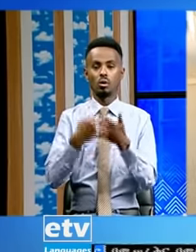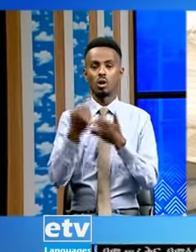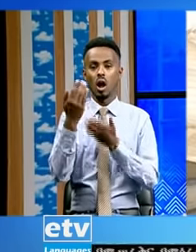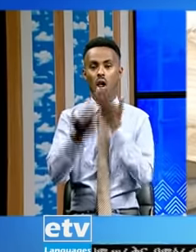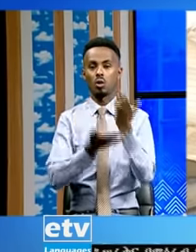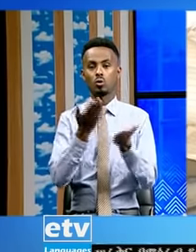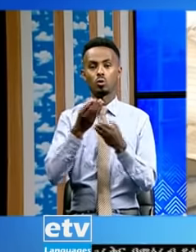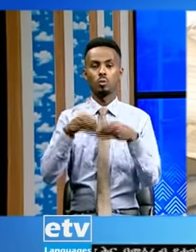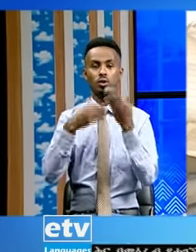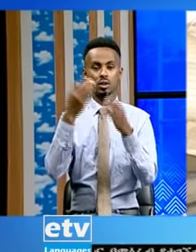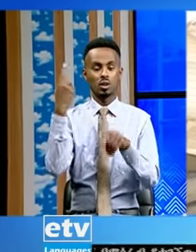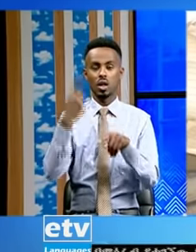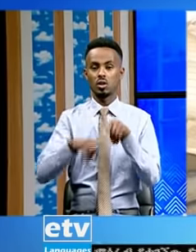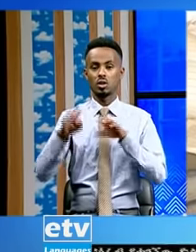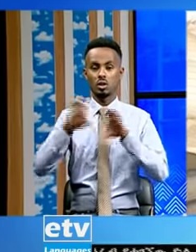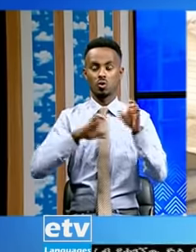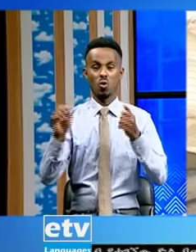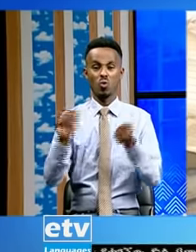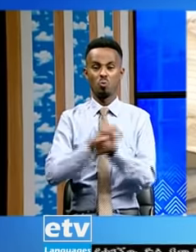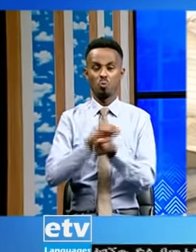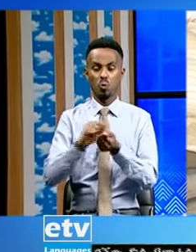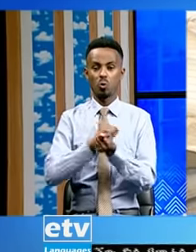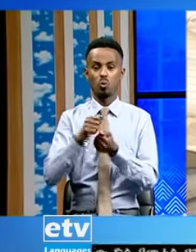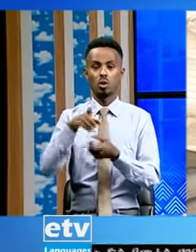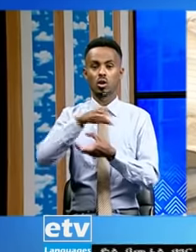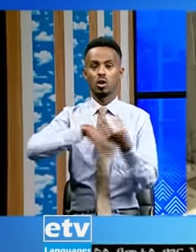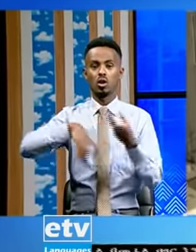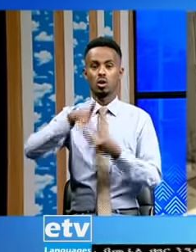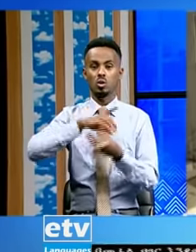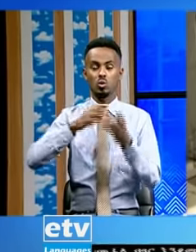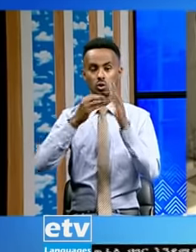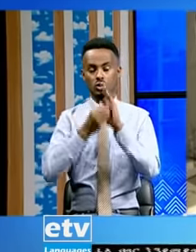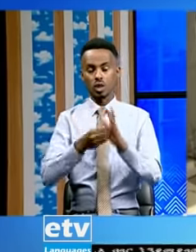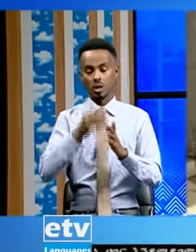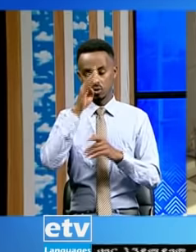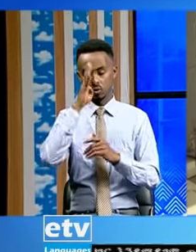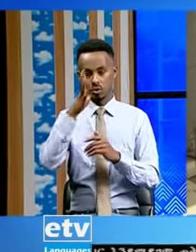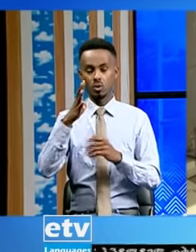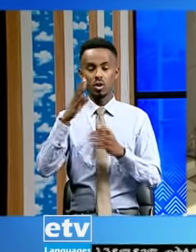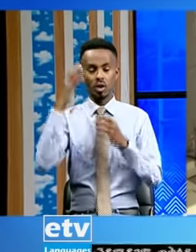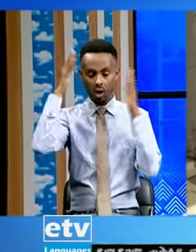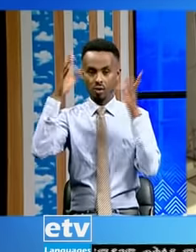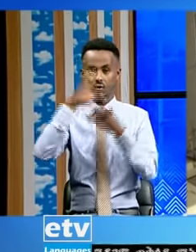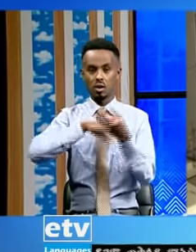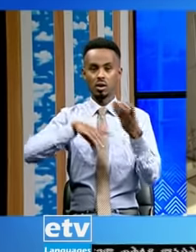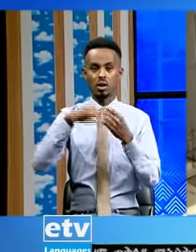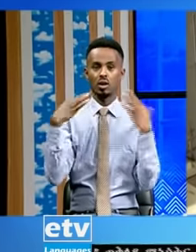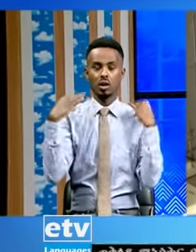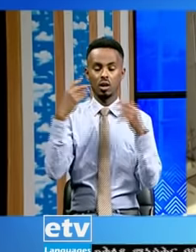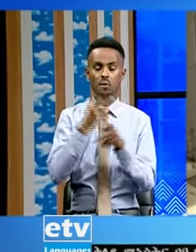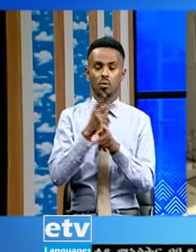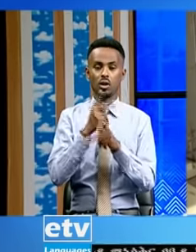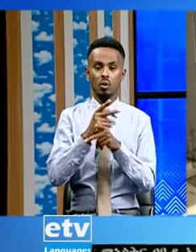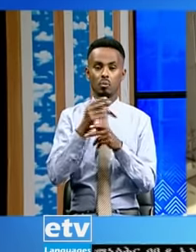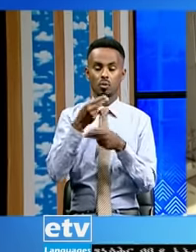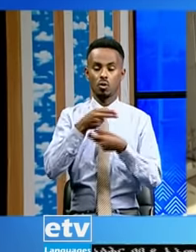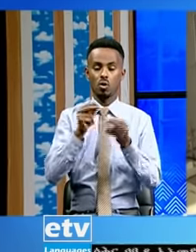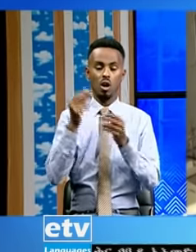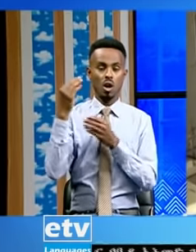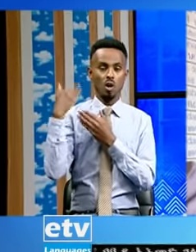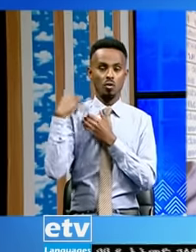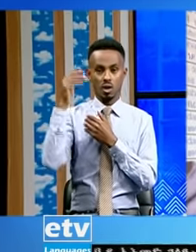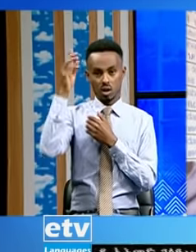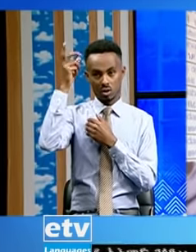መስጠት እንዳይችል ተደርጎ መውደሙ ለክልሉ ጫና መፍጠሩን የአፋር ክልል ጤና ጥበቃ ቢሮ ኃላፊ ያሲን